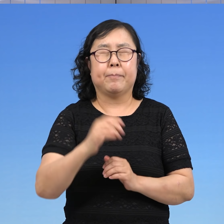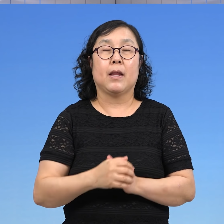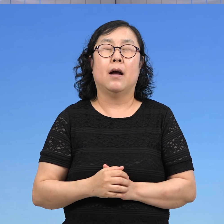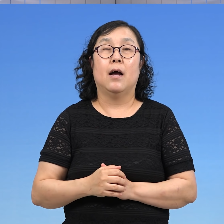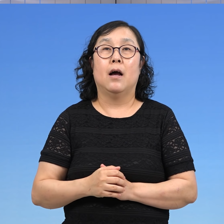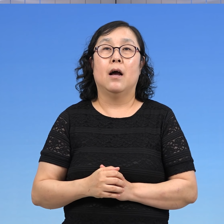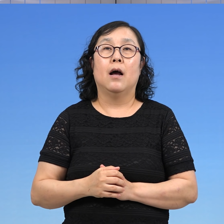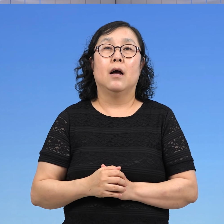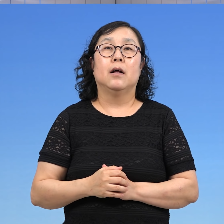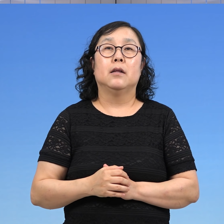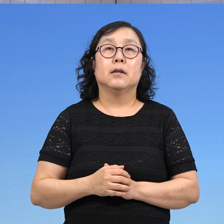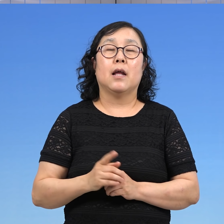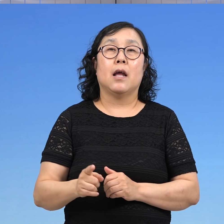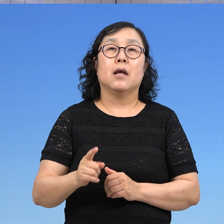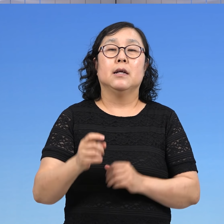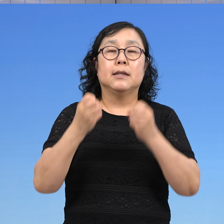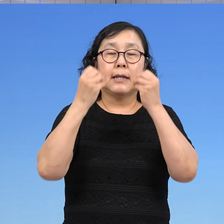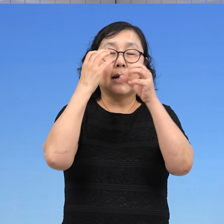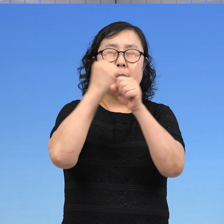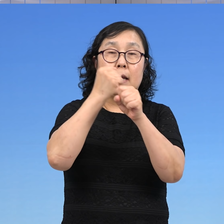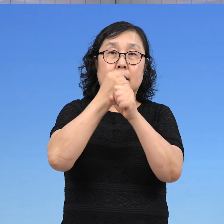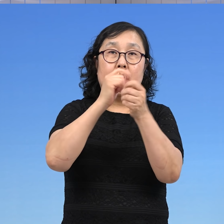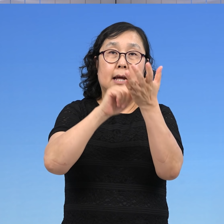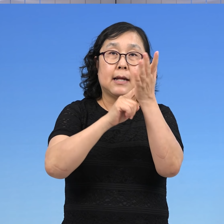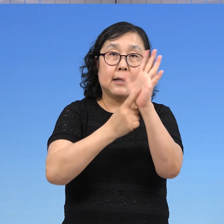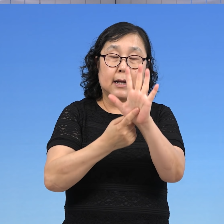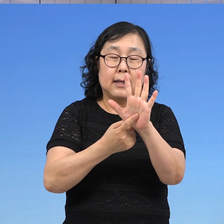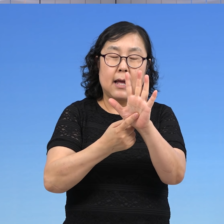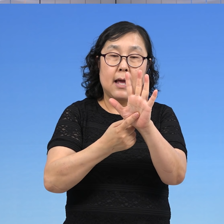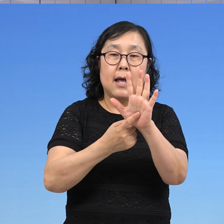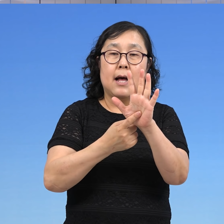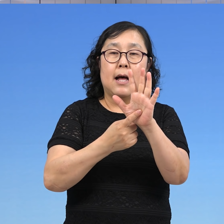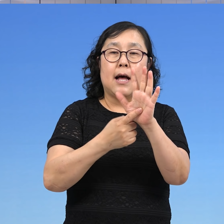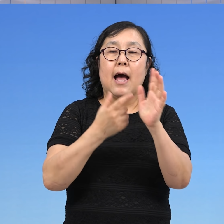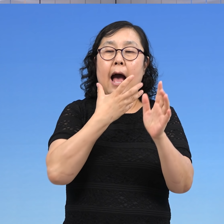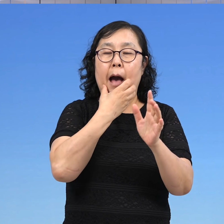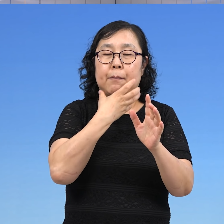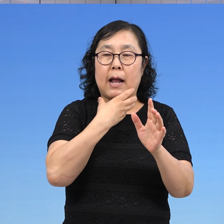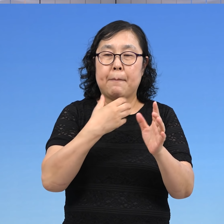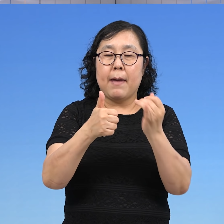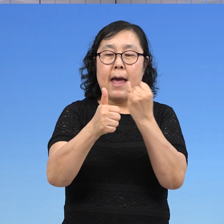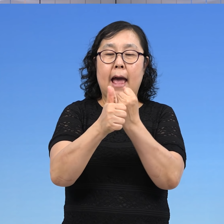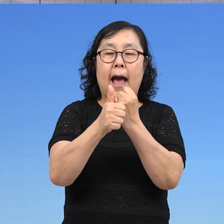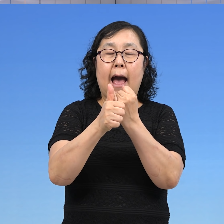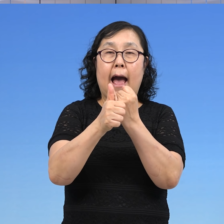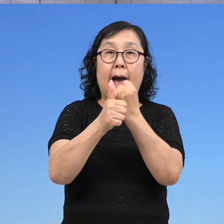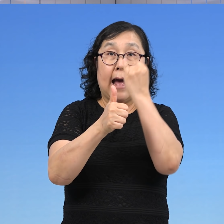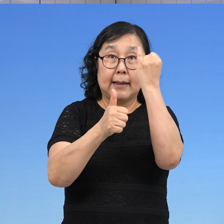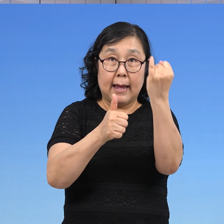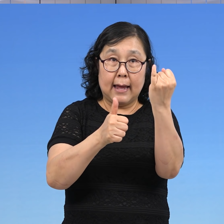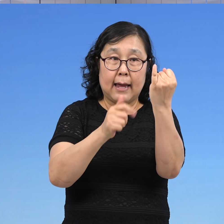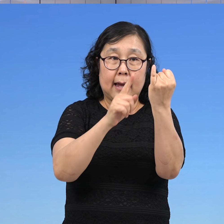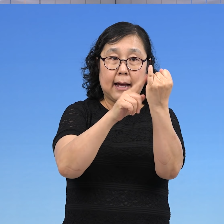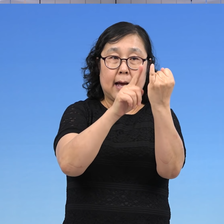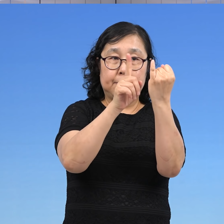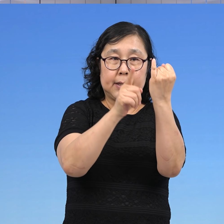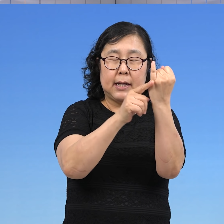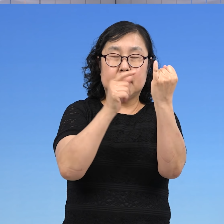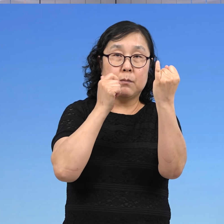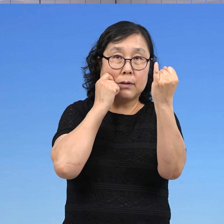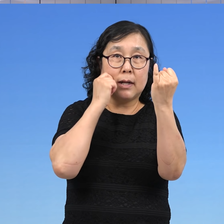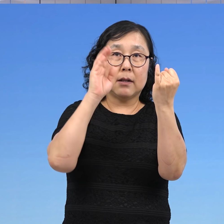에요 그런데 여기 지금 창세기 11장 30절 에 나와 있는 사람은 임신 하지 못하므로 이거는 불임